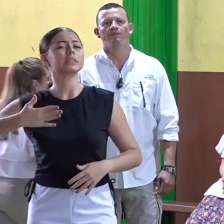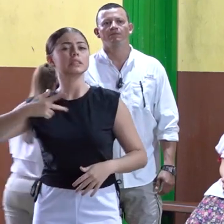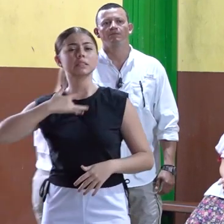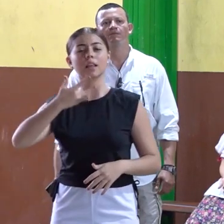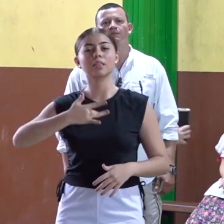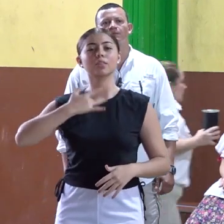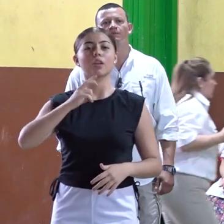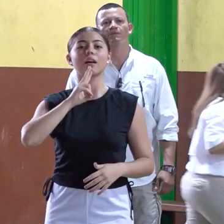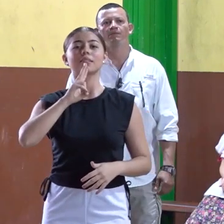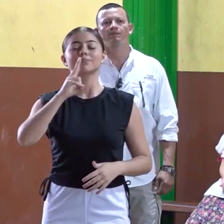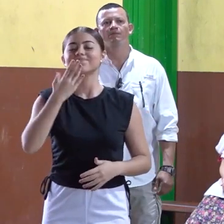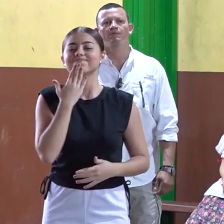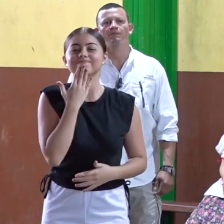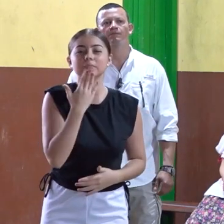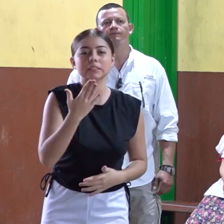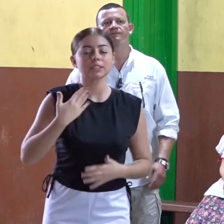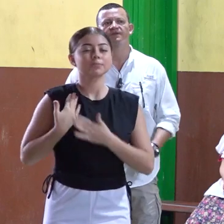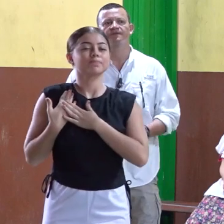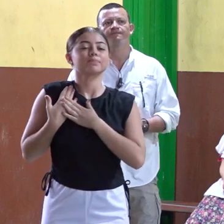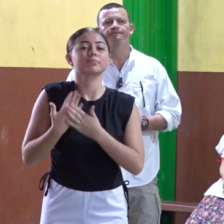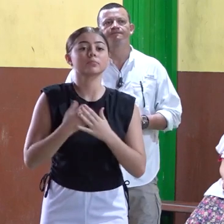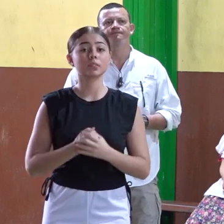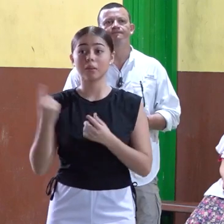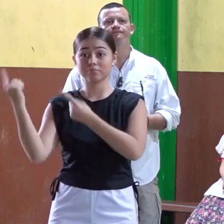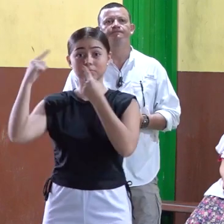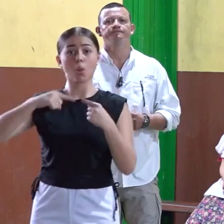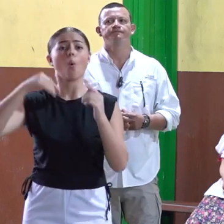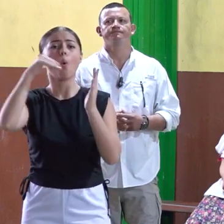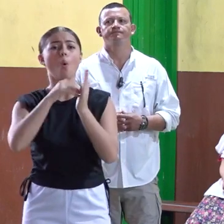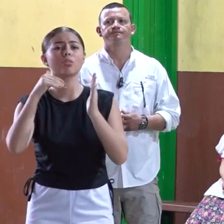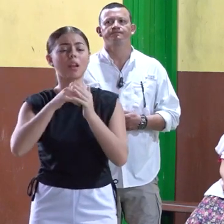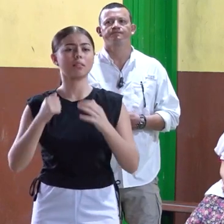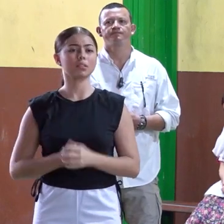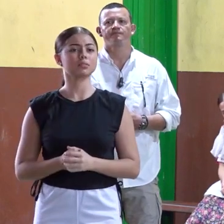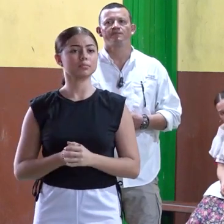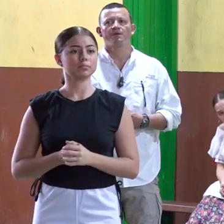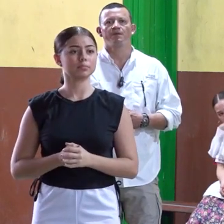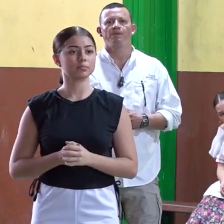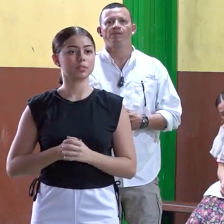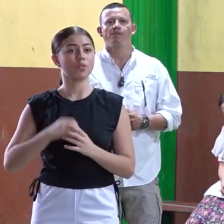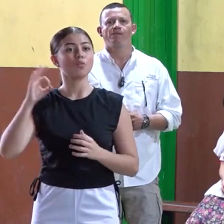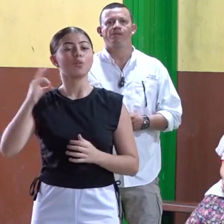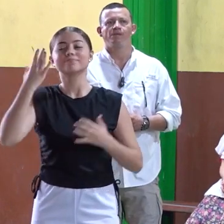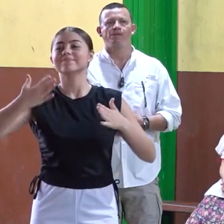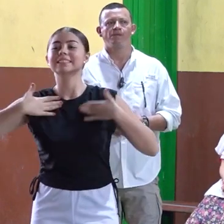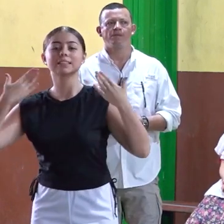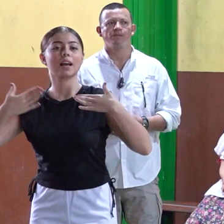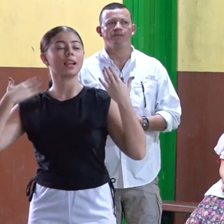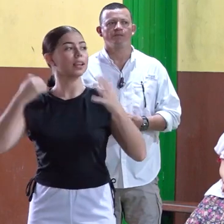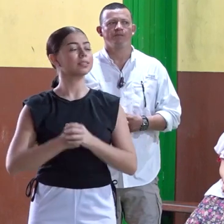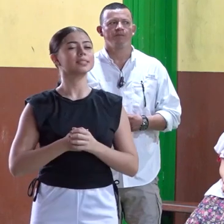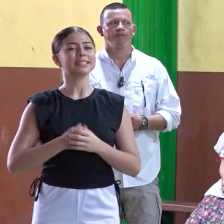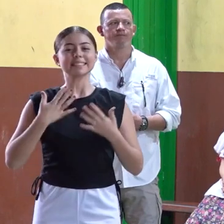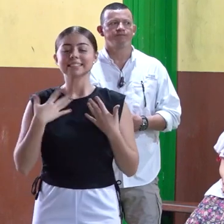verdaderamente sumamente agradecido de ser recibido nuevamente de forma tan alegre,